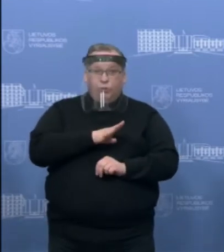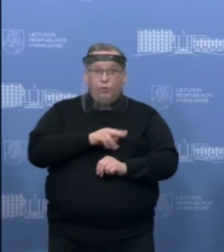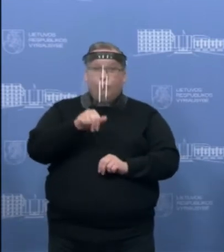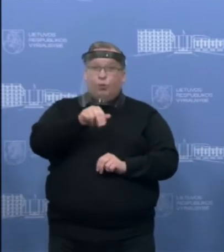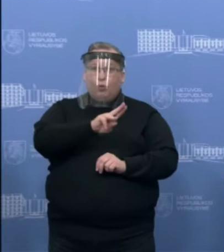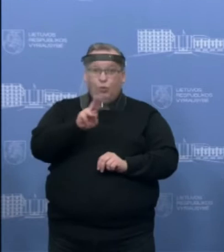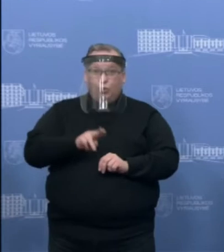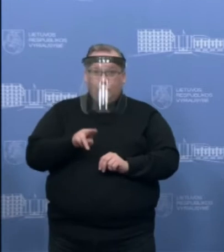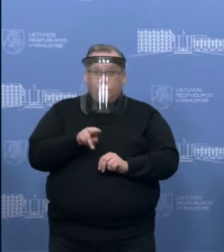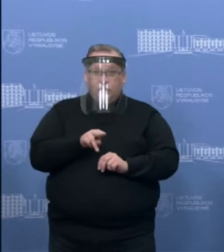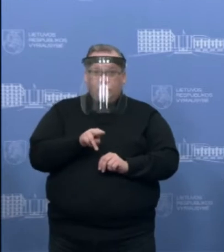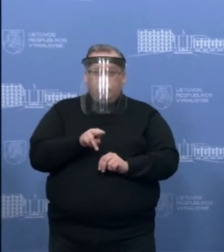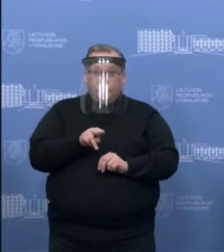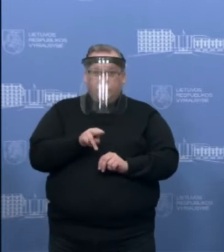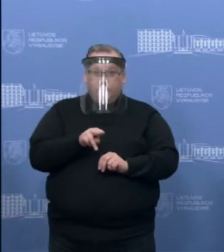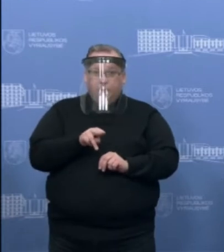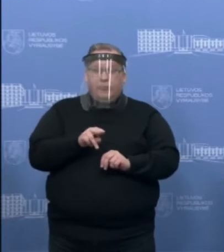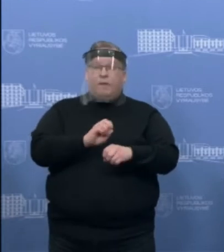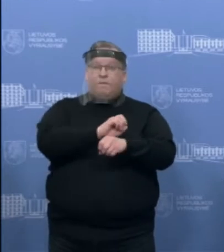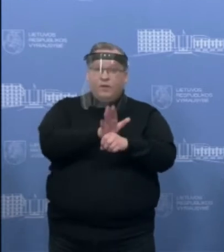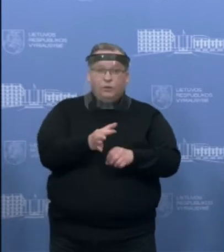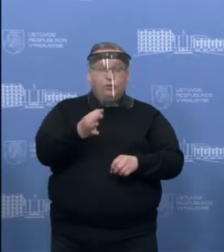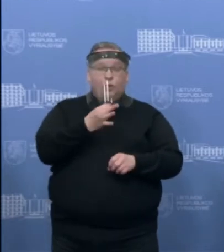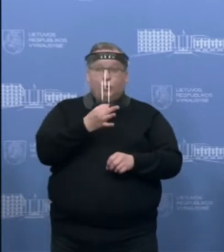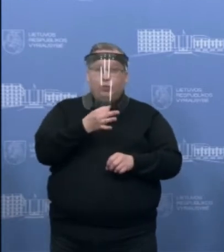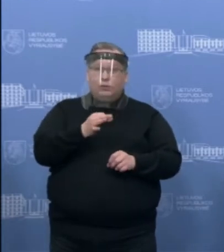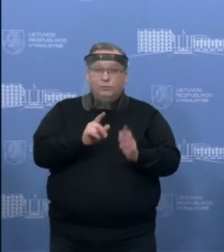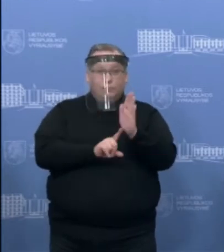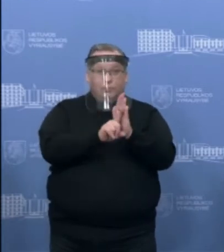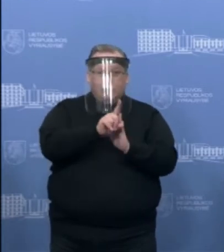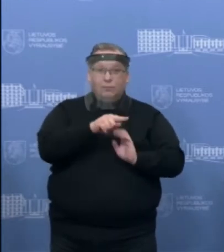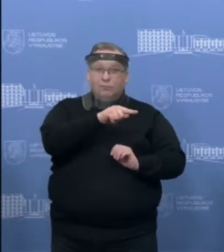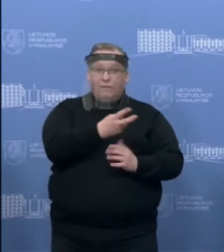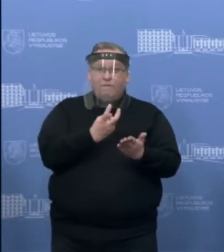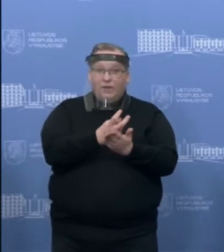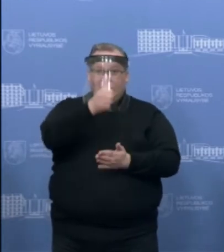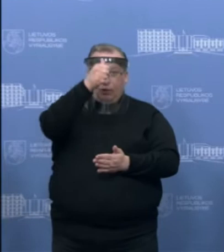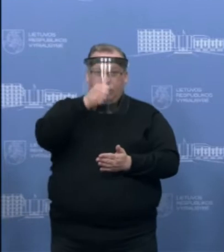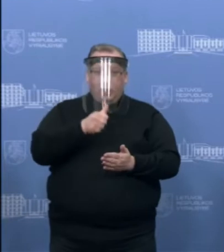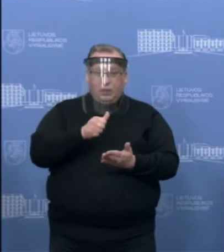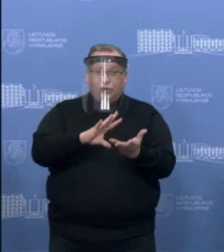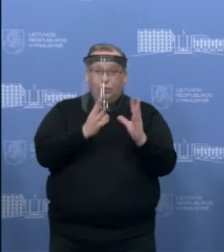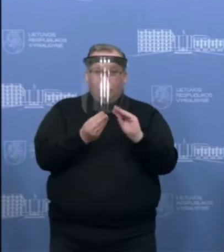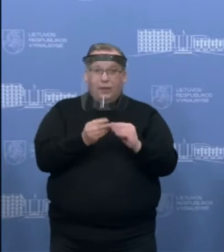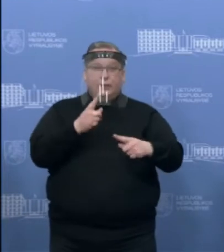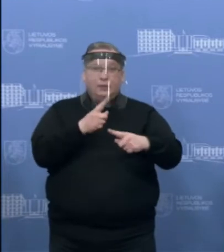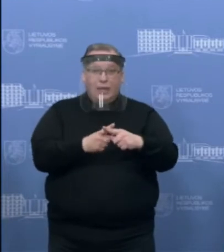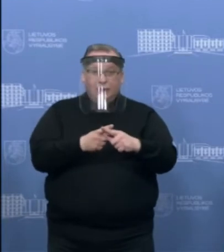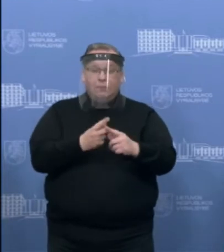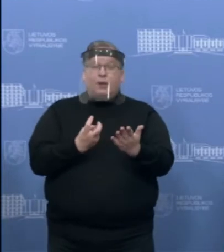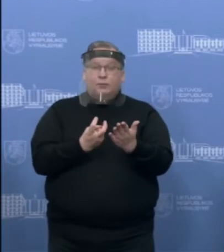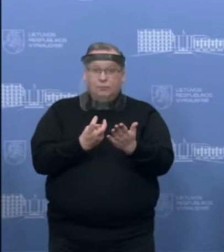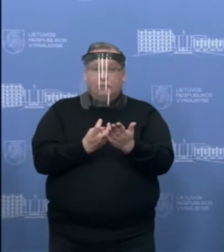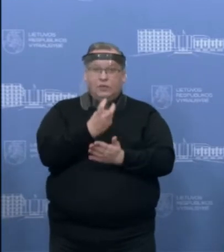už viruso dar padarinių nepaveikto vasario mėnesio rezultatus, dalis įmonė susidūrė su